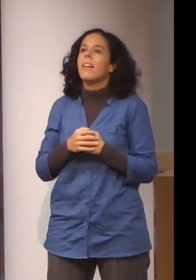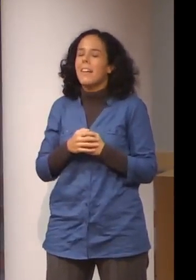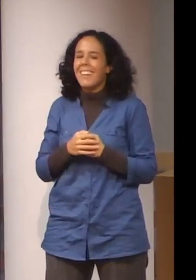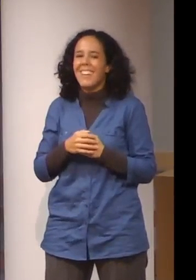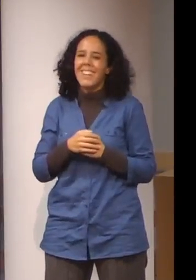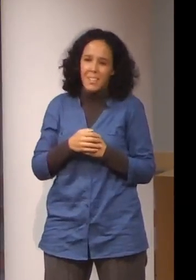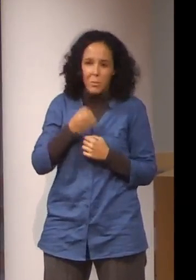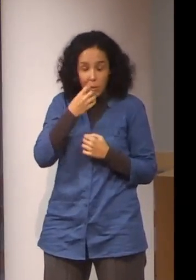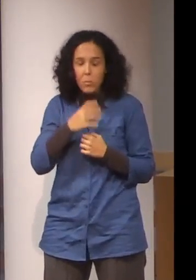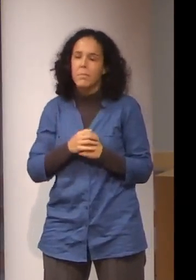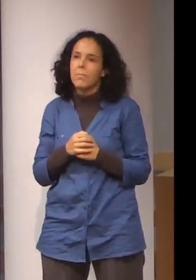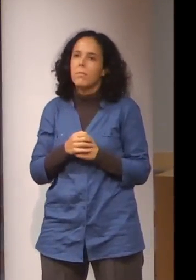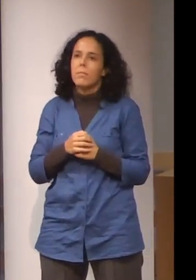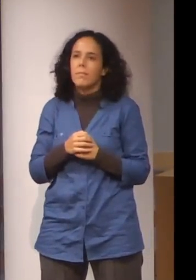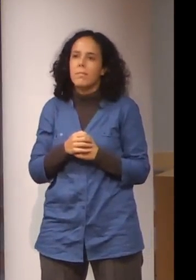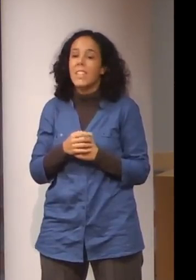que decía,